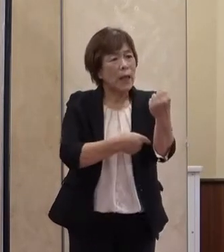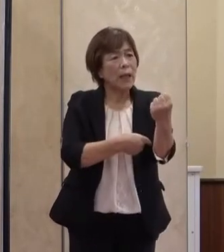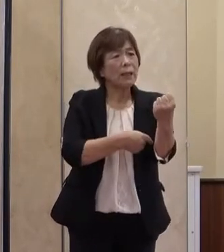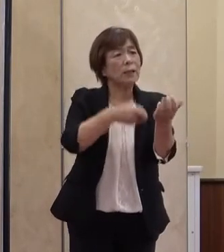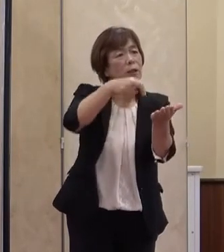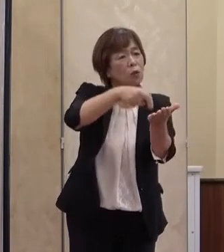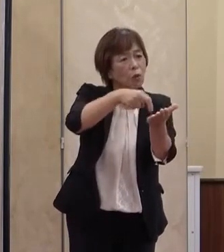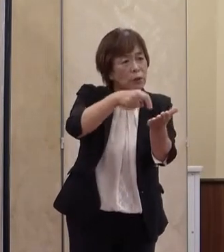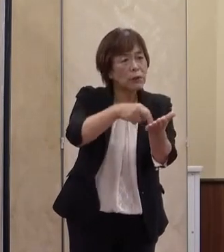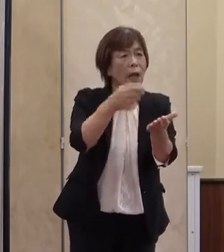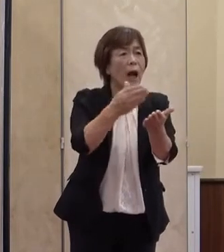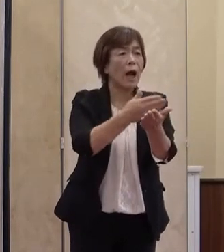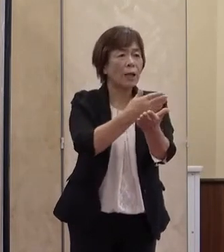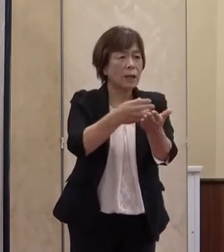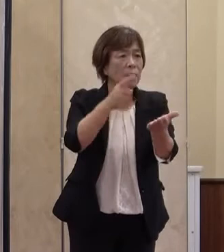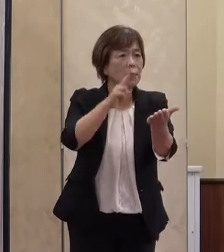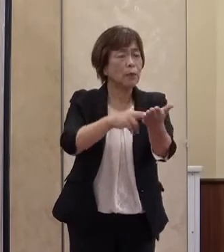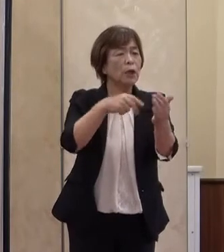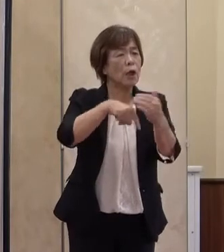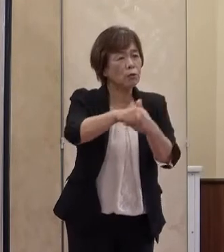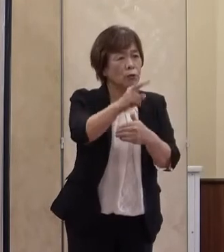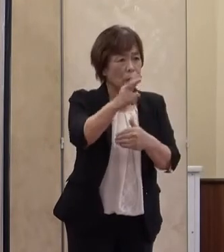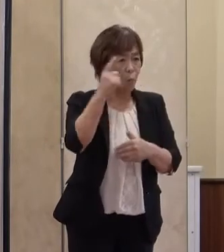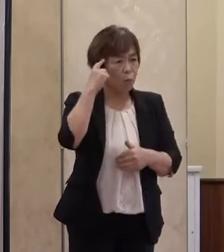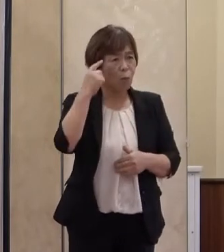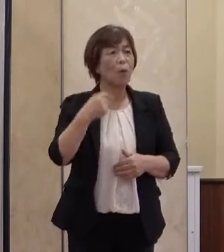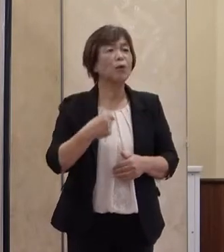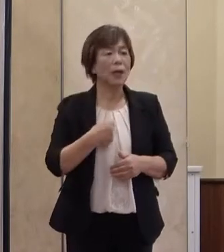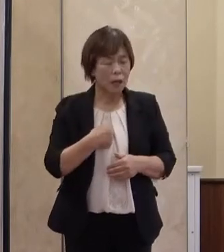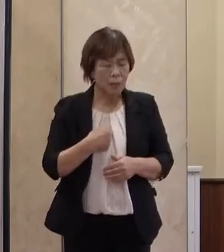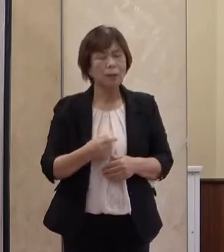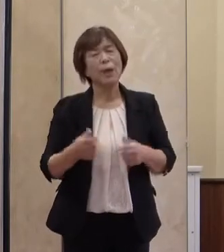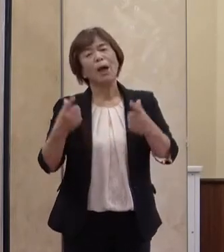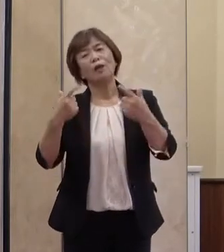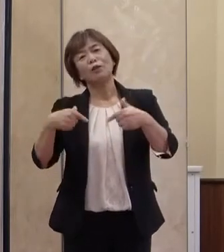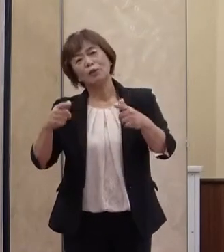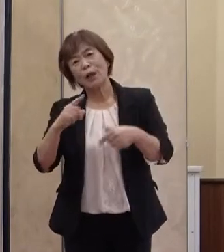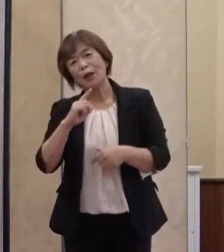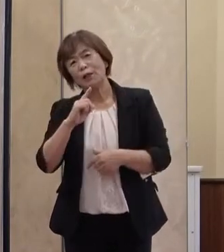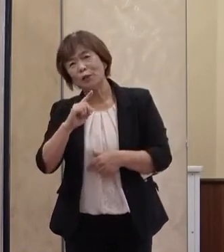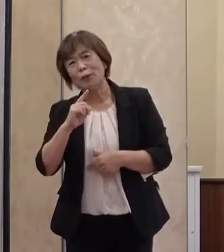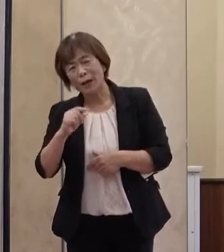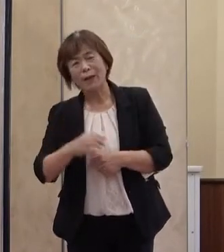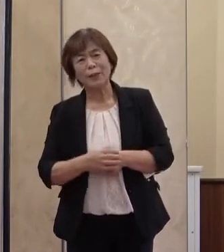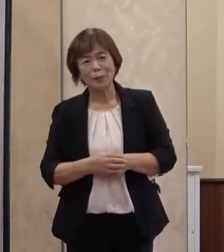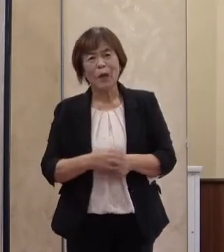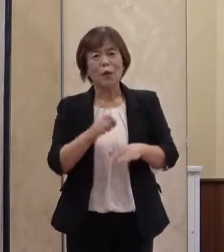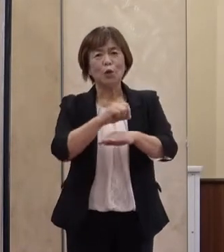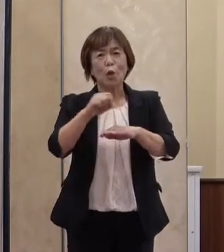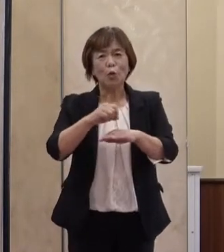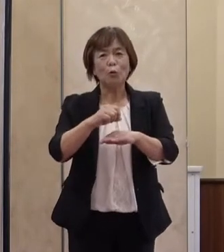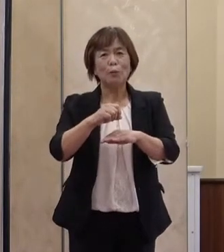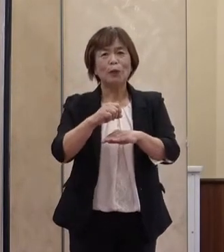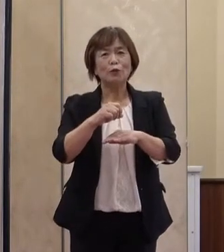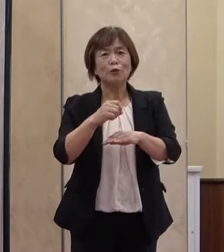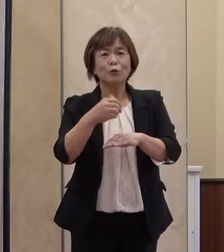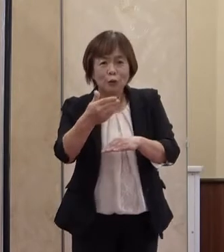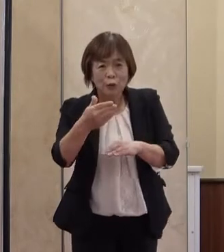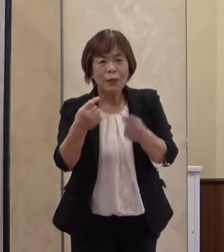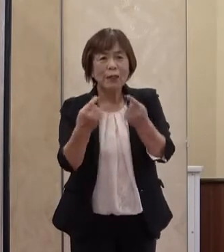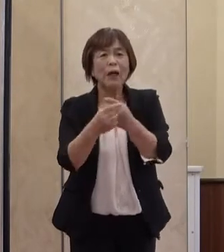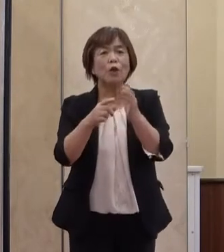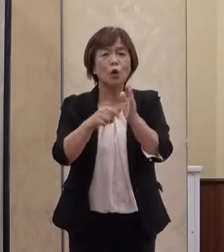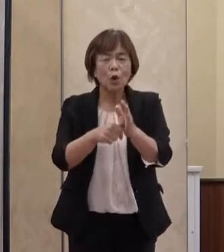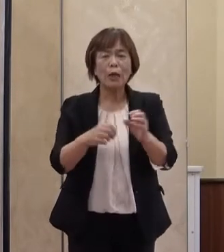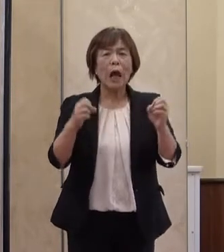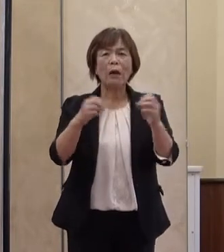きだろうというふうには思います。ただ、常に、よく言われる特別、都構想になったその、話